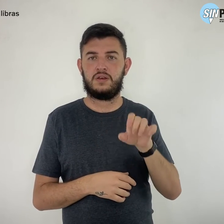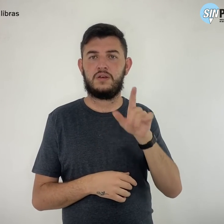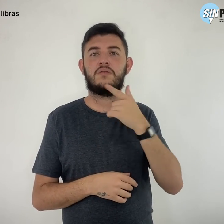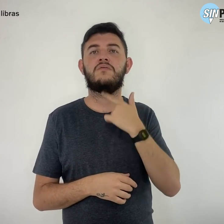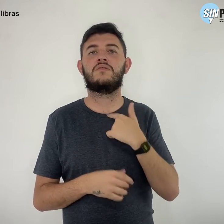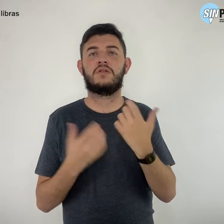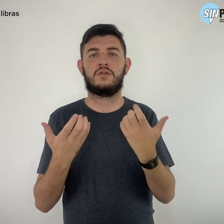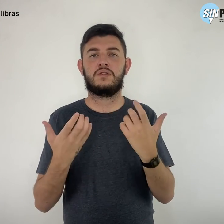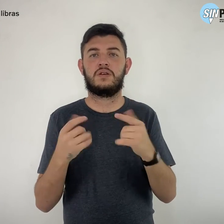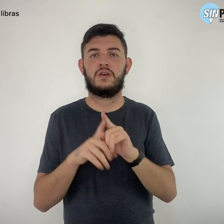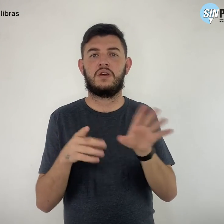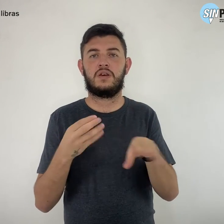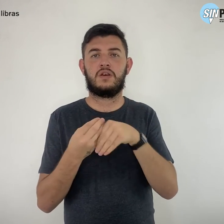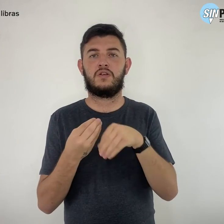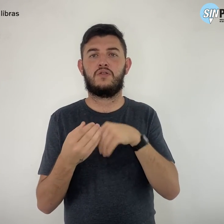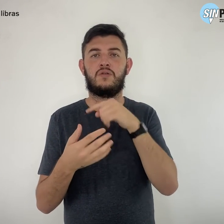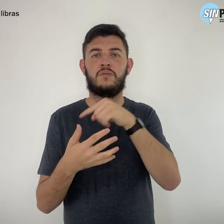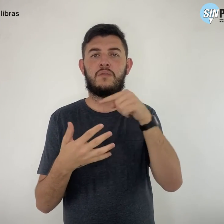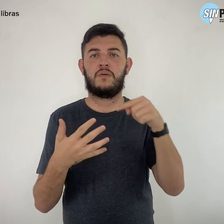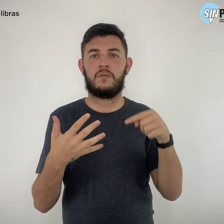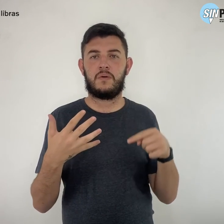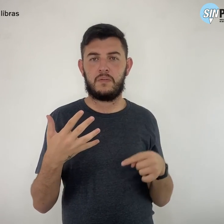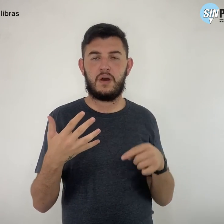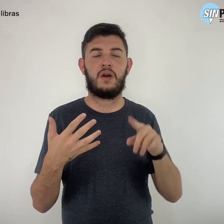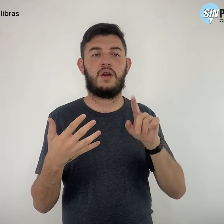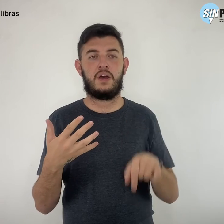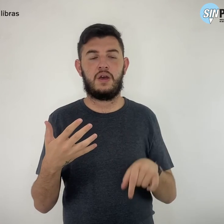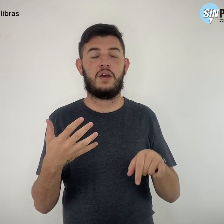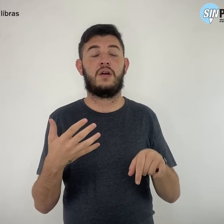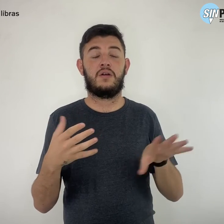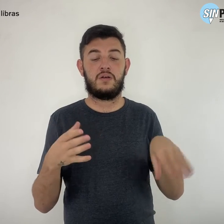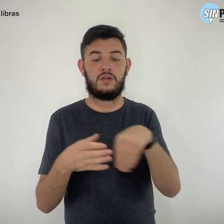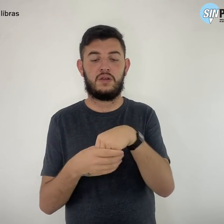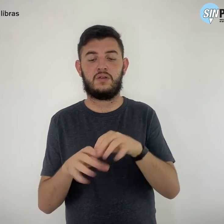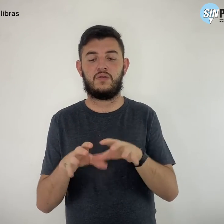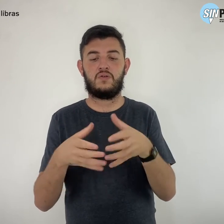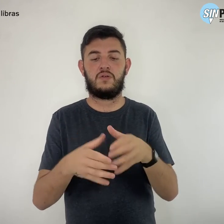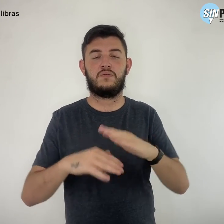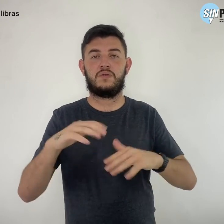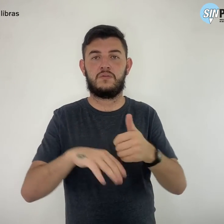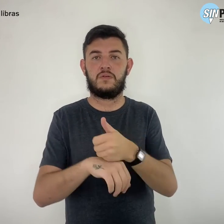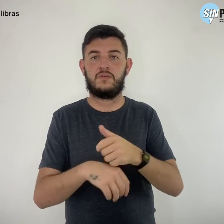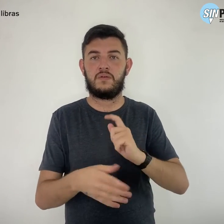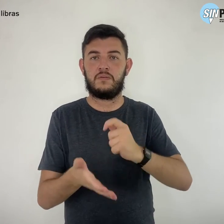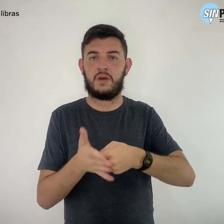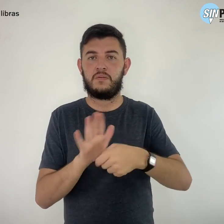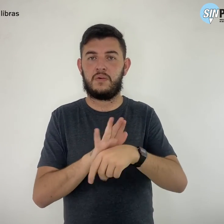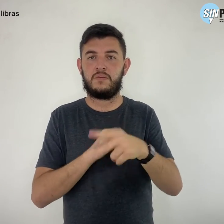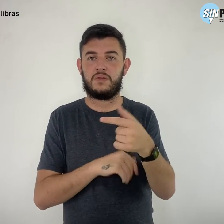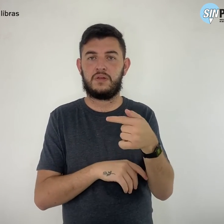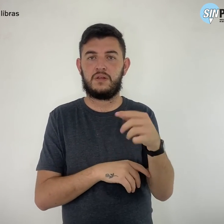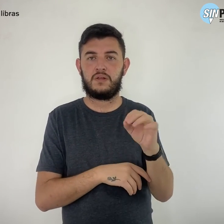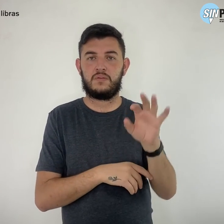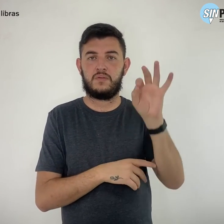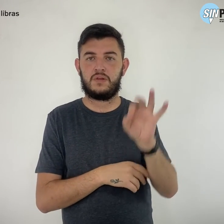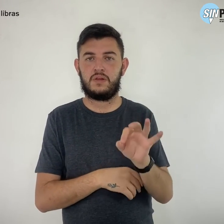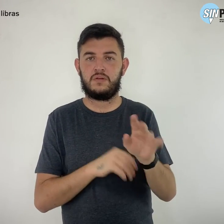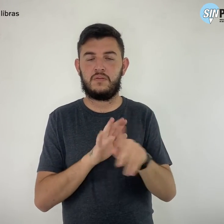pretendia incluir esses entre os profissionais pagos com 70% dos recursos do